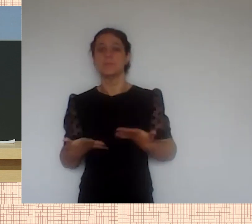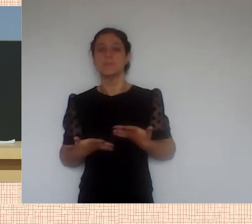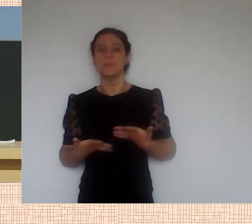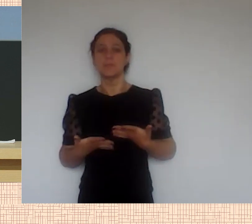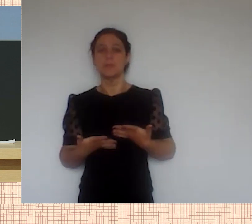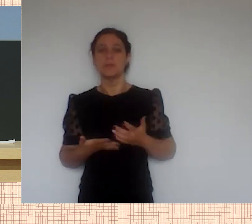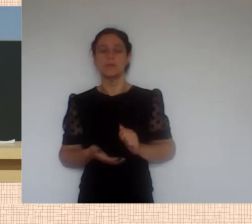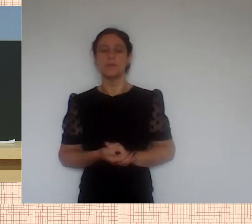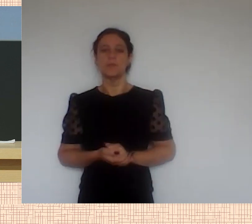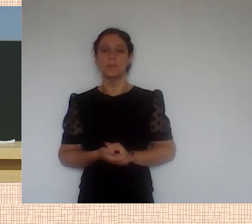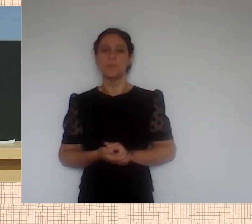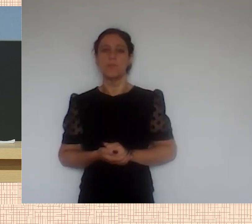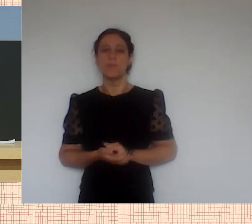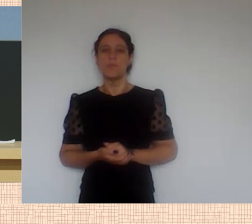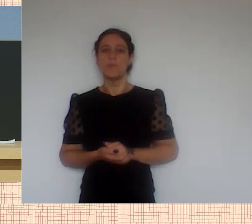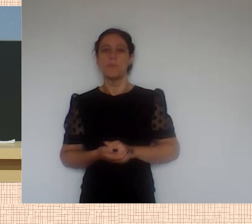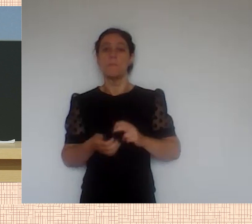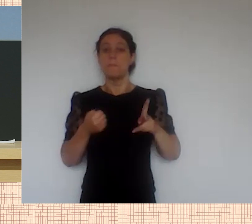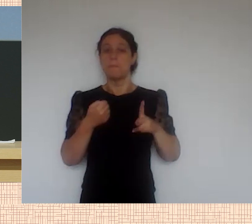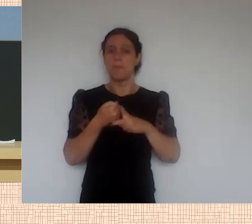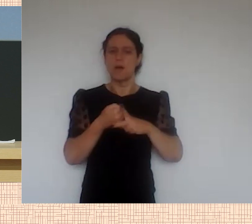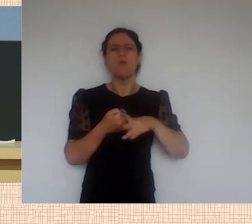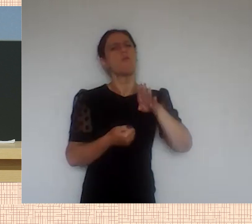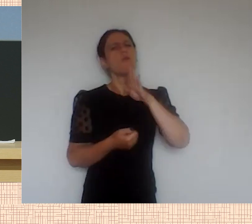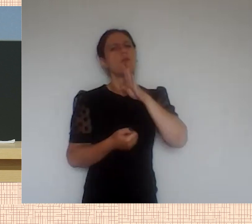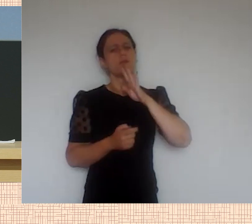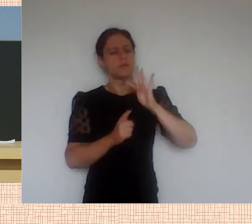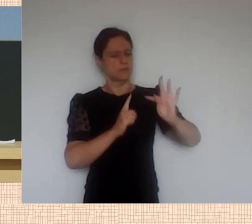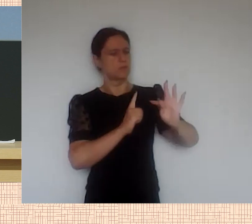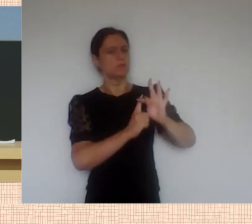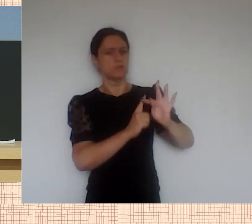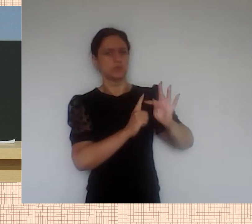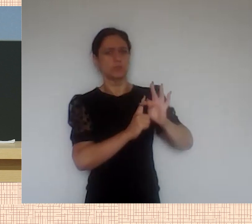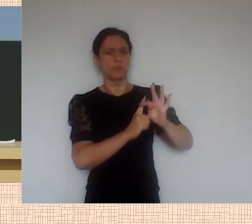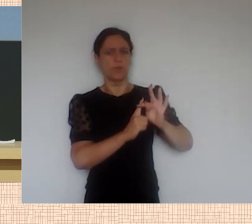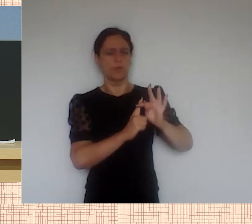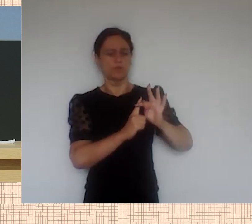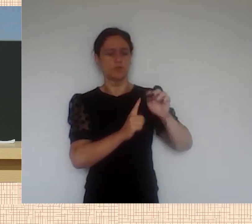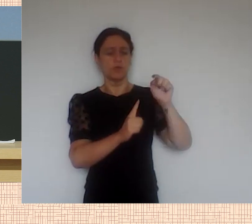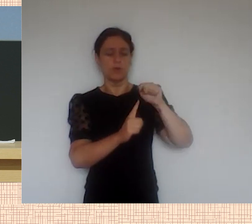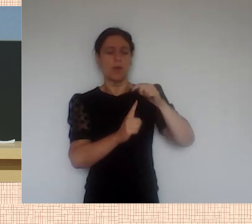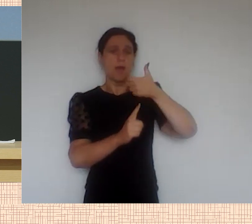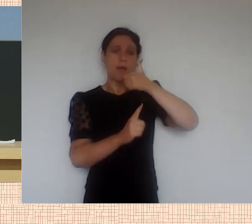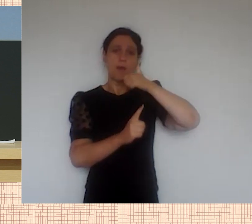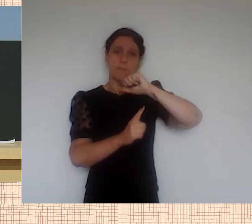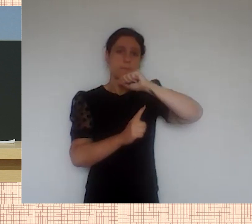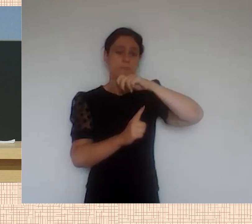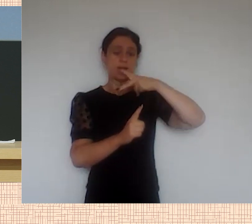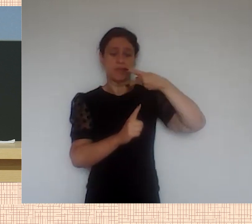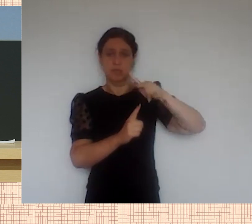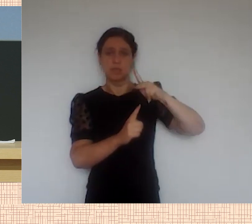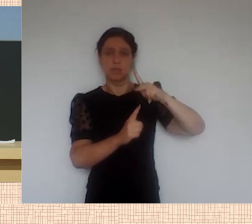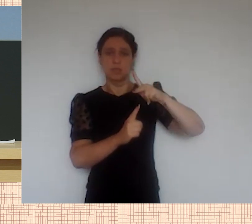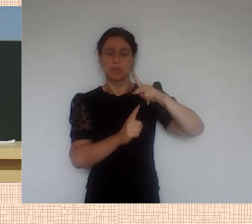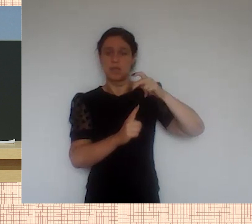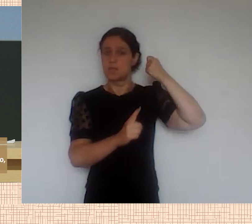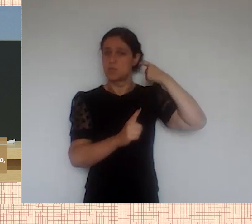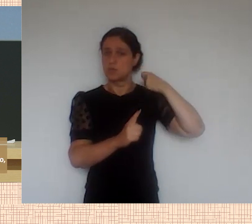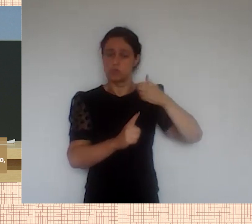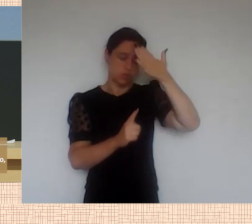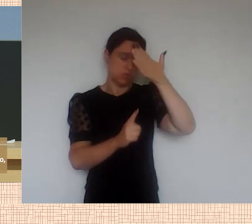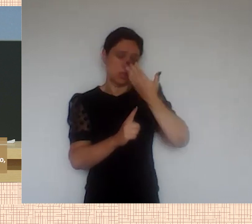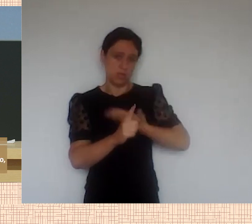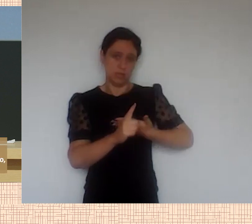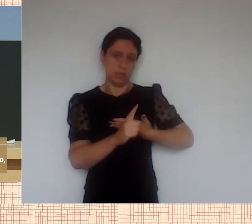uma judia crente, mas de pai grego. Ora, se essa judia